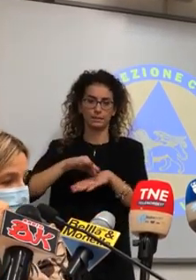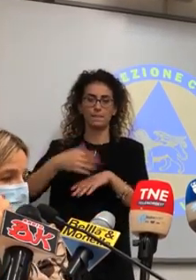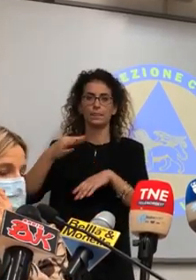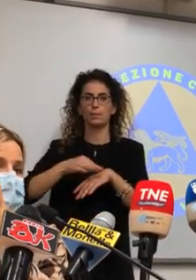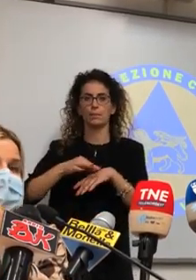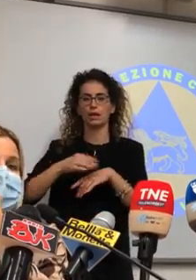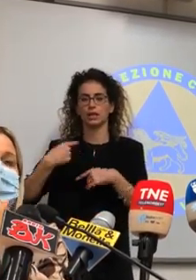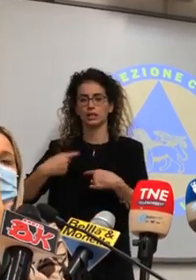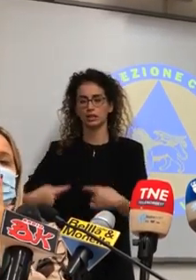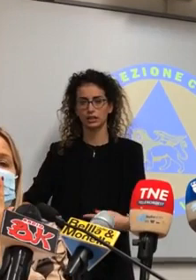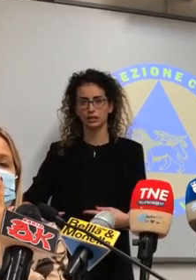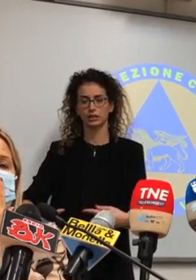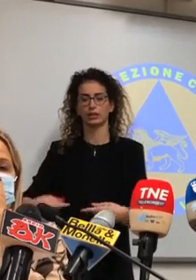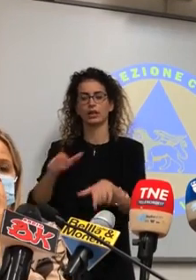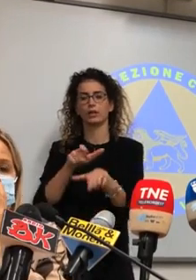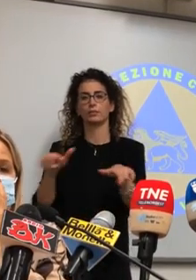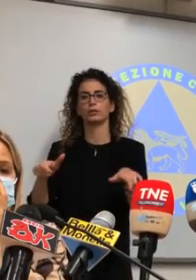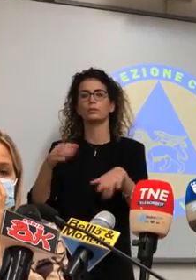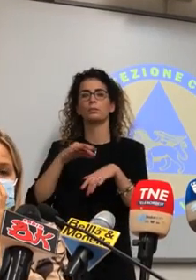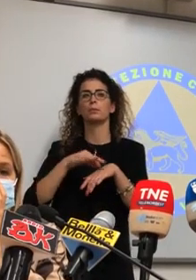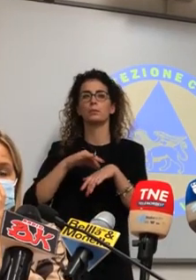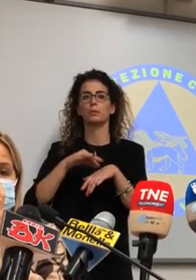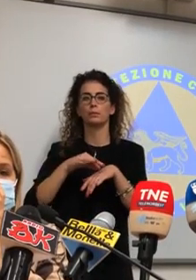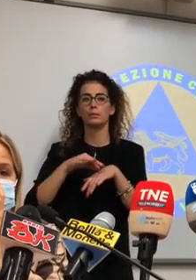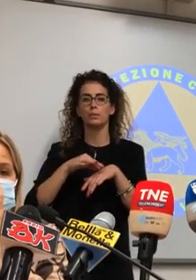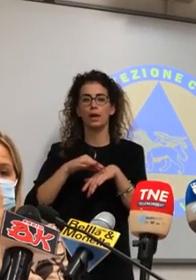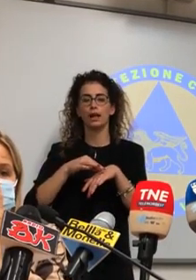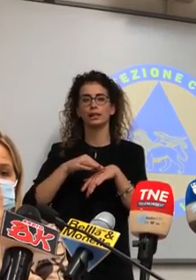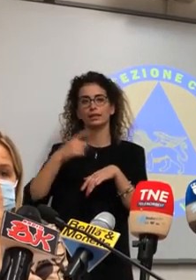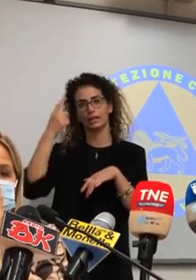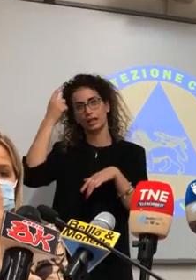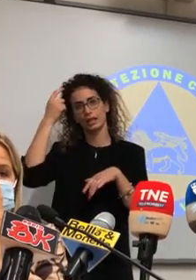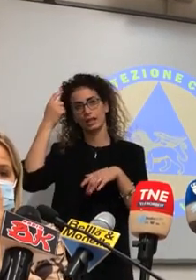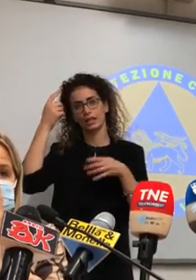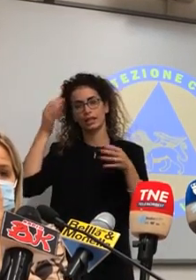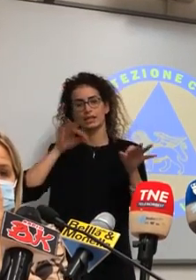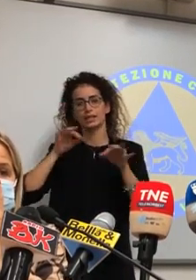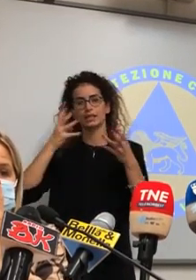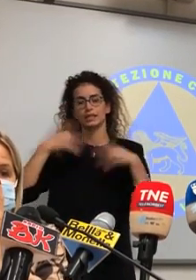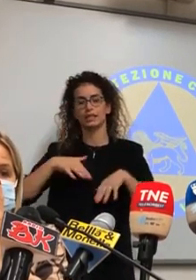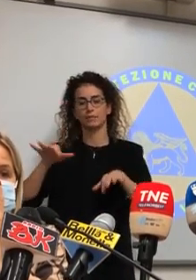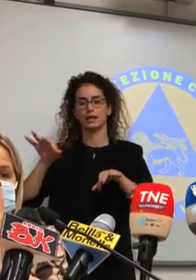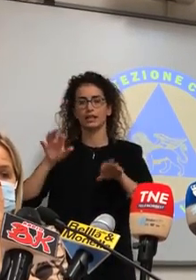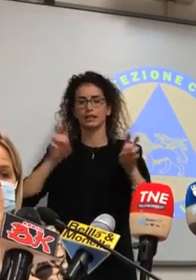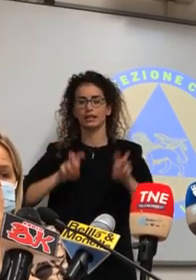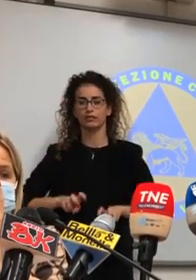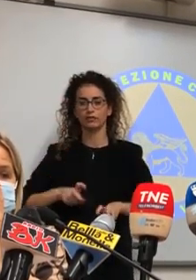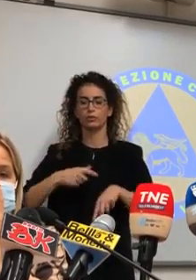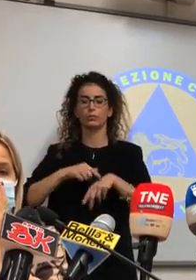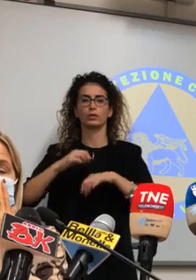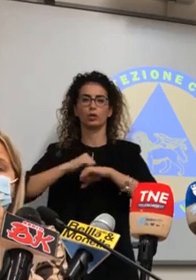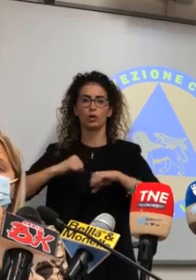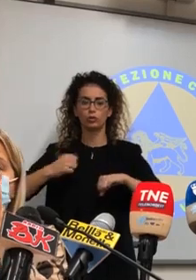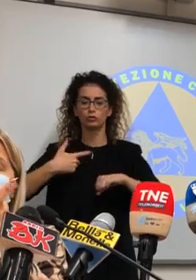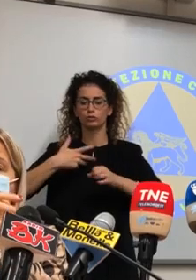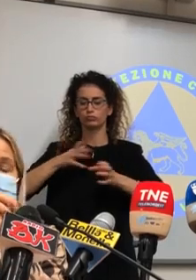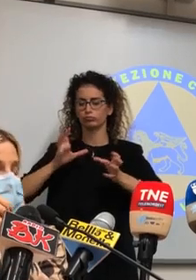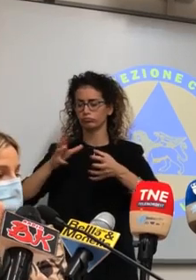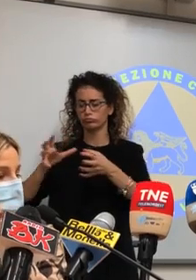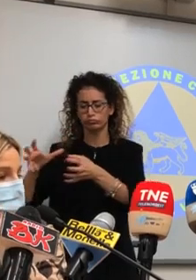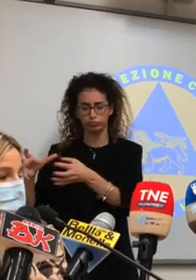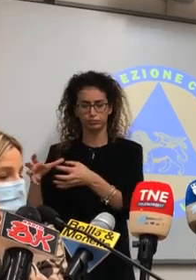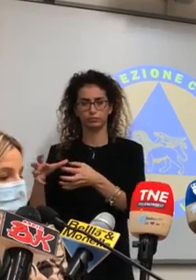malattie croniche, soggetti con malattie del sistema nervoso, i soggetti obesi, cioè c'è tutta una categorizzazione